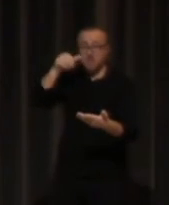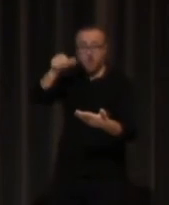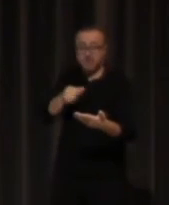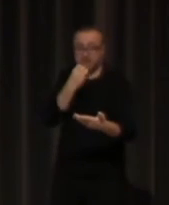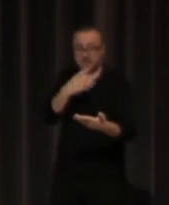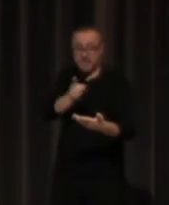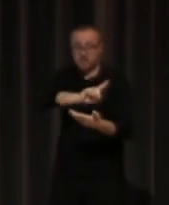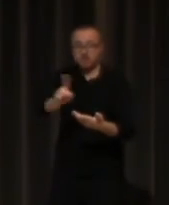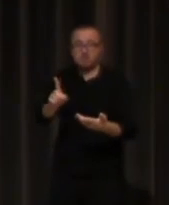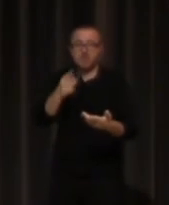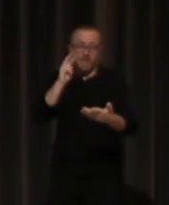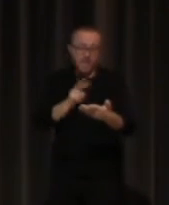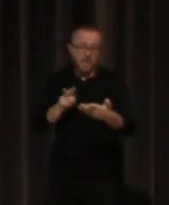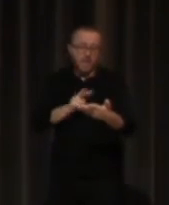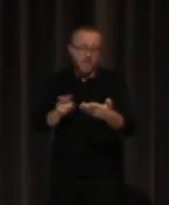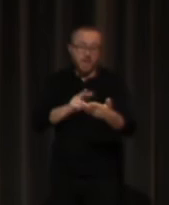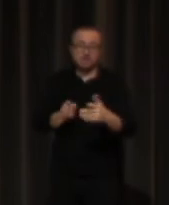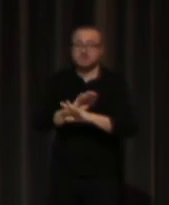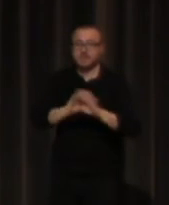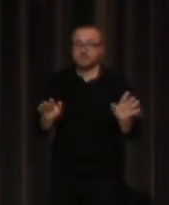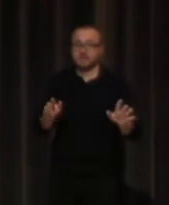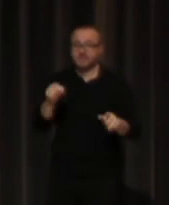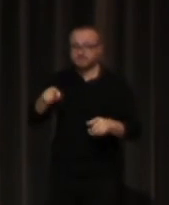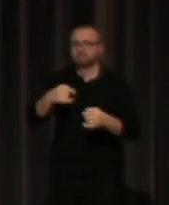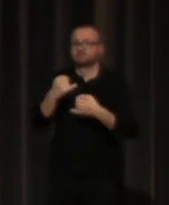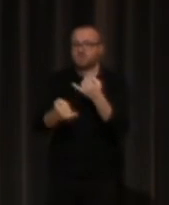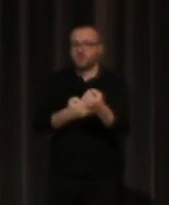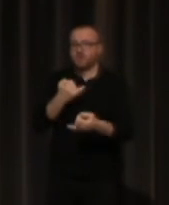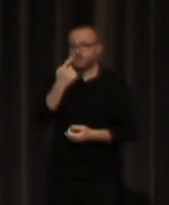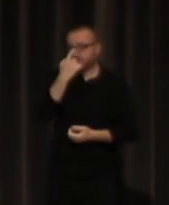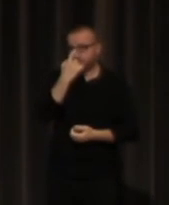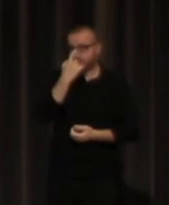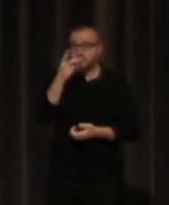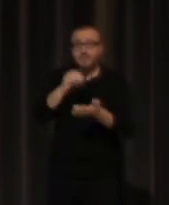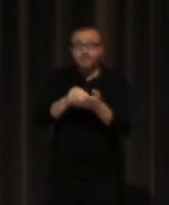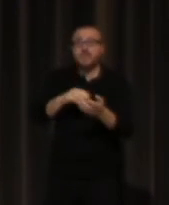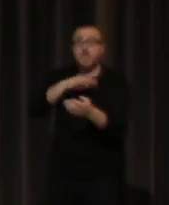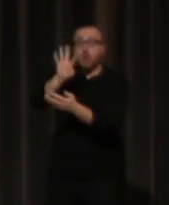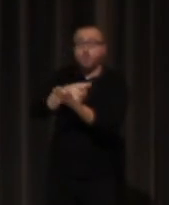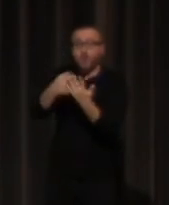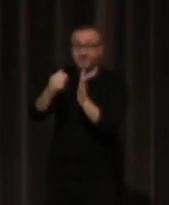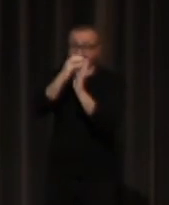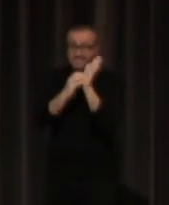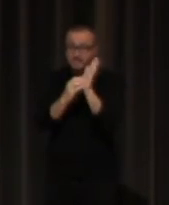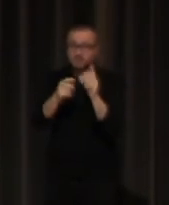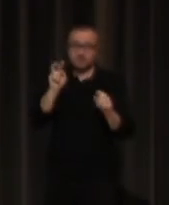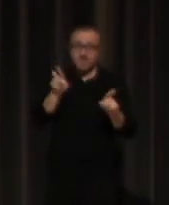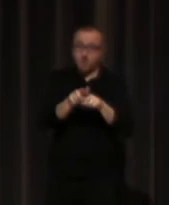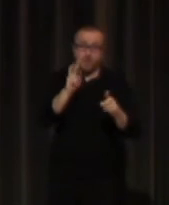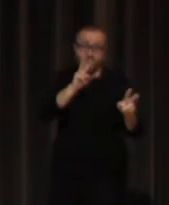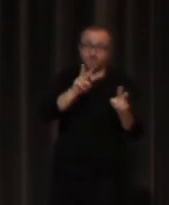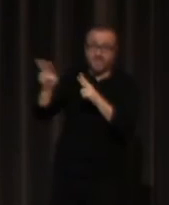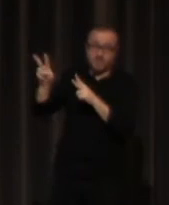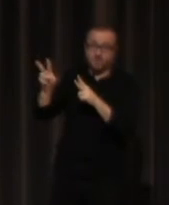diàleg? Per què es tacarien les mans? Per què els poemes són com aquestes fulles aquí darrere